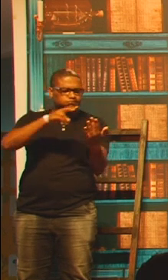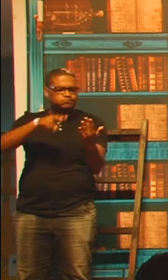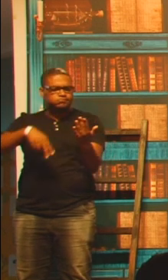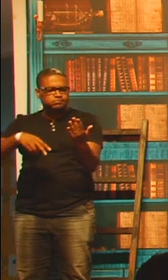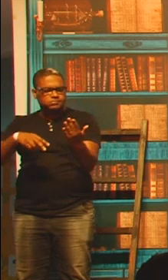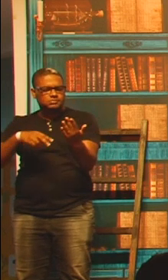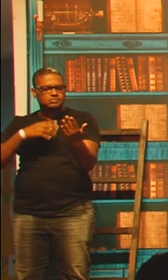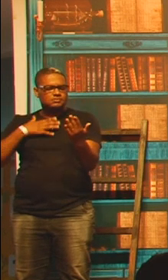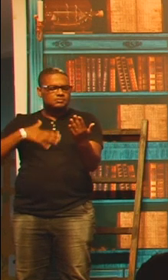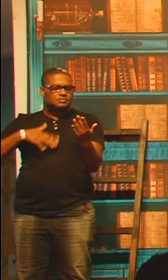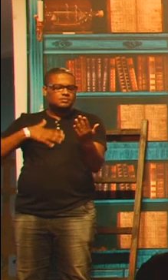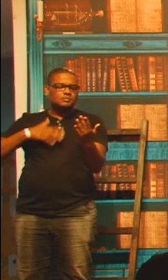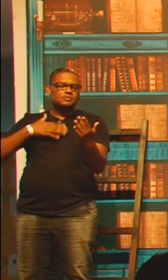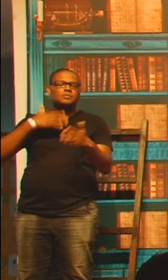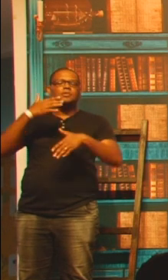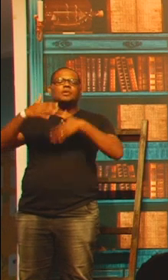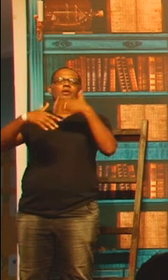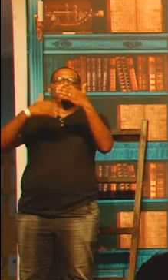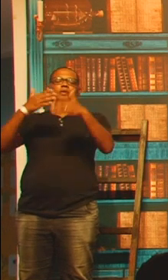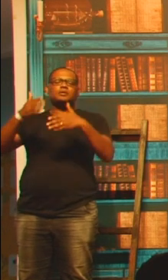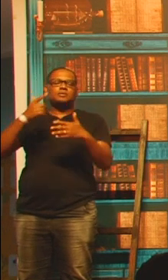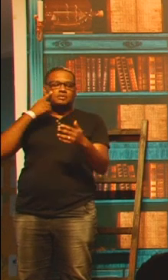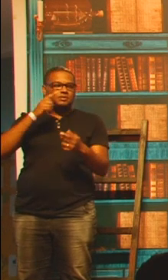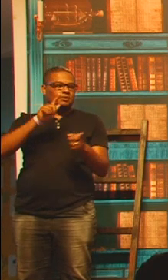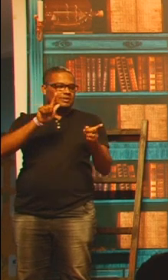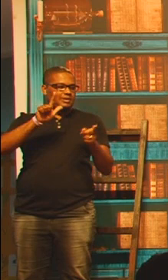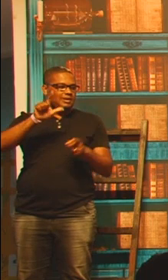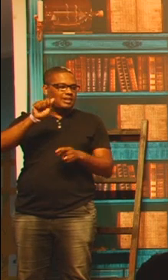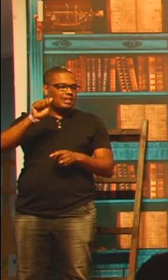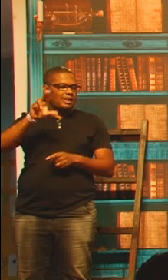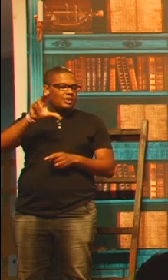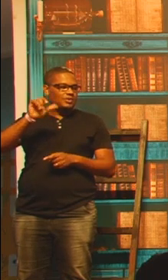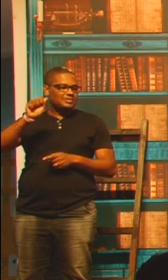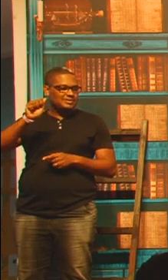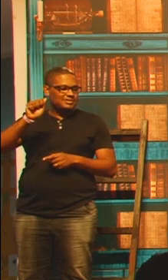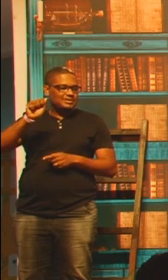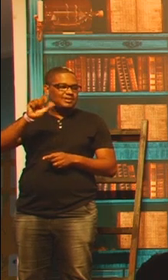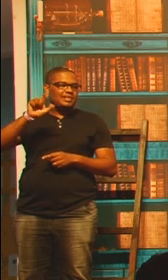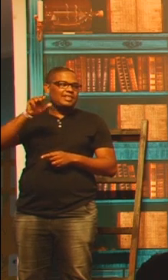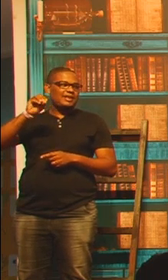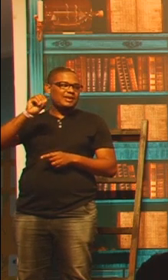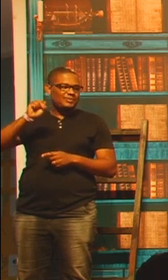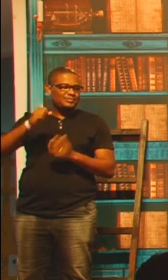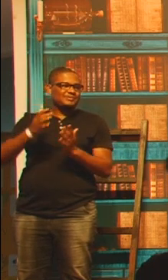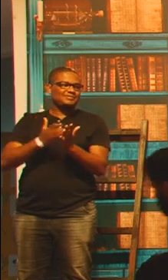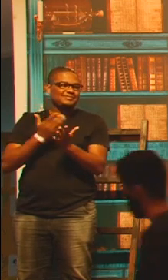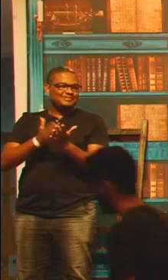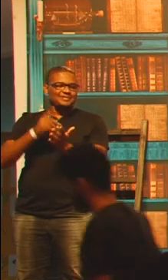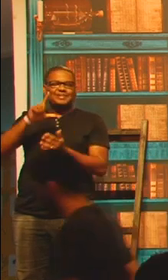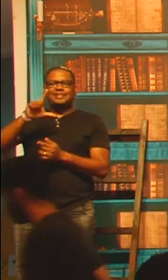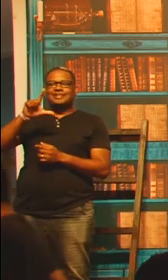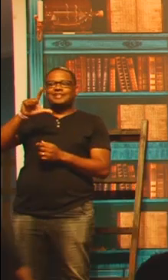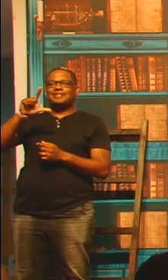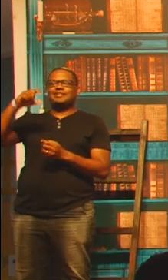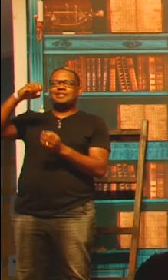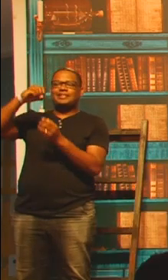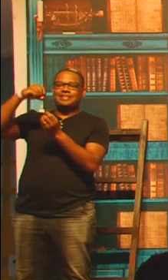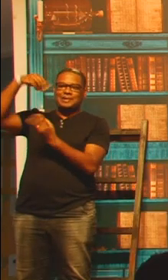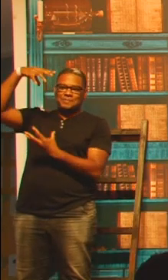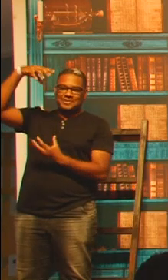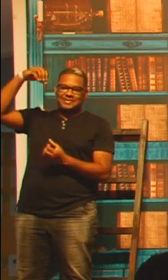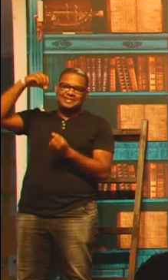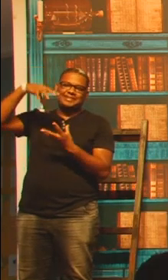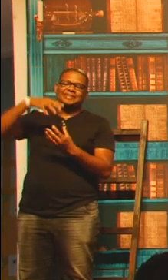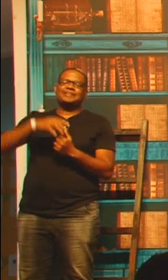tempo... Graças a Deus, li a querida Glaucia Lemos com Lampadário, que é uma coisa incrível. Então, me suavizou, me trouxe... E aí